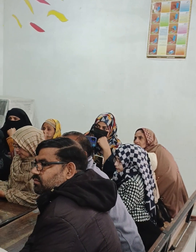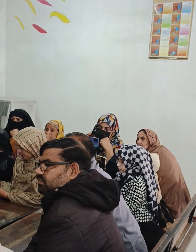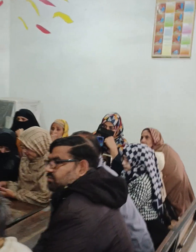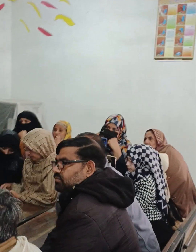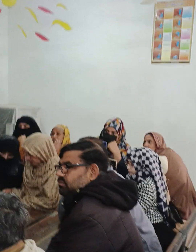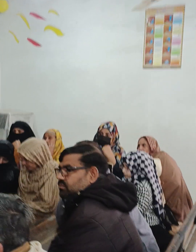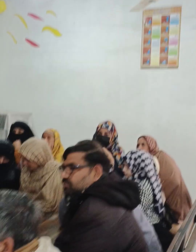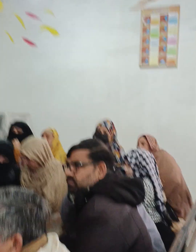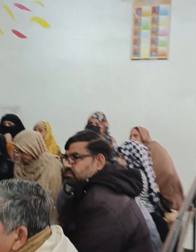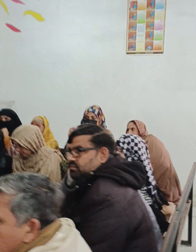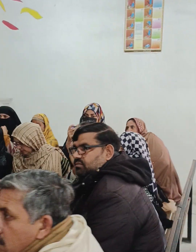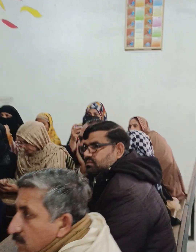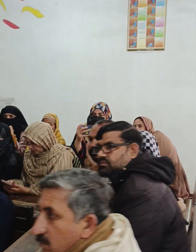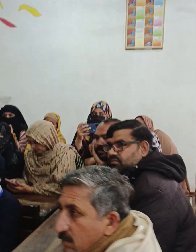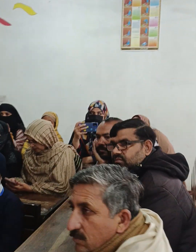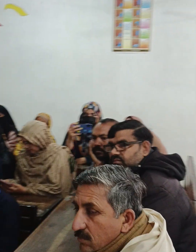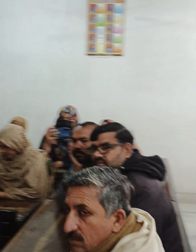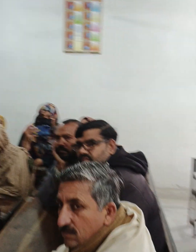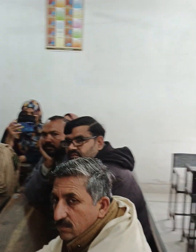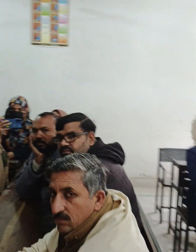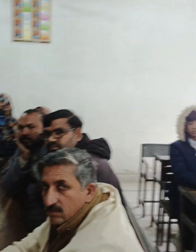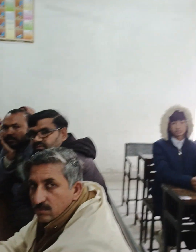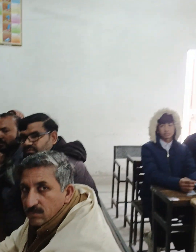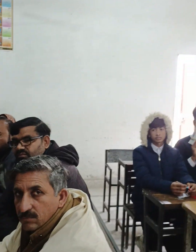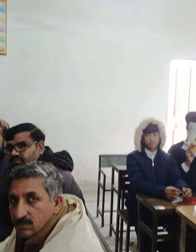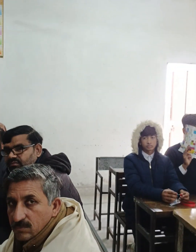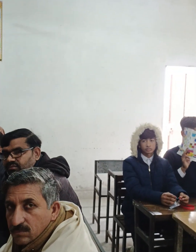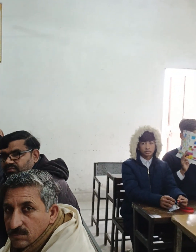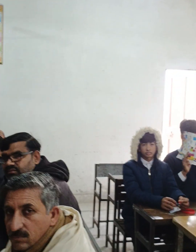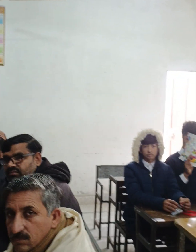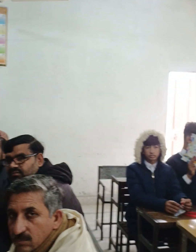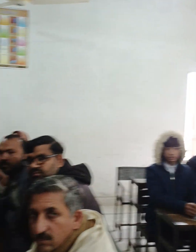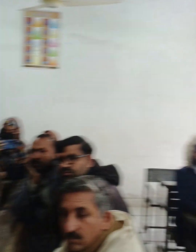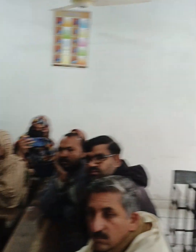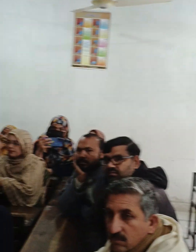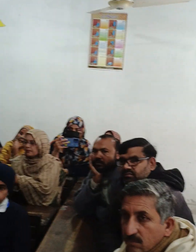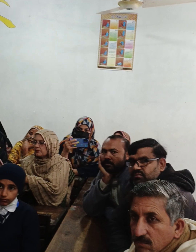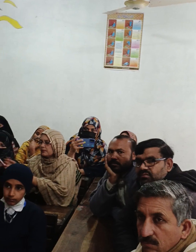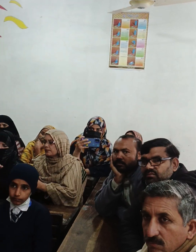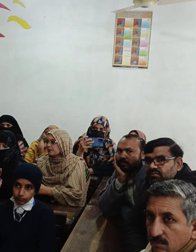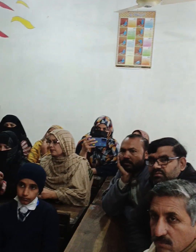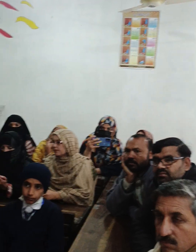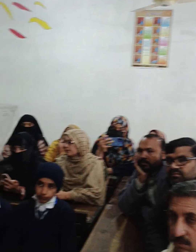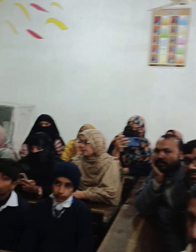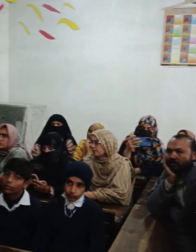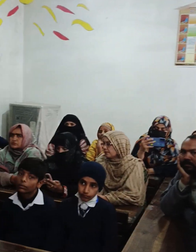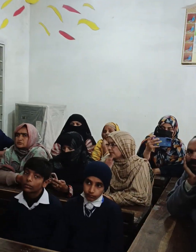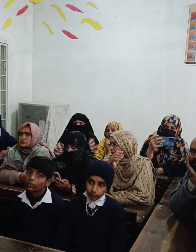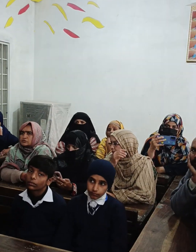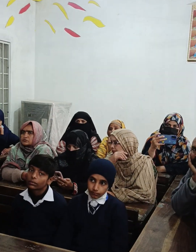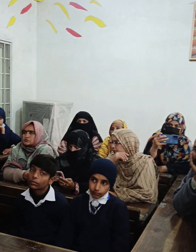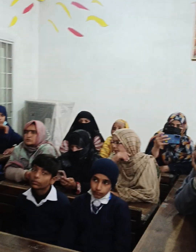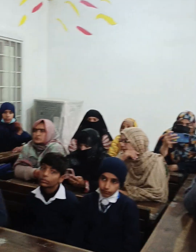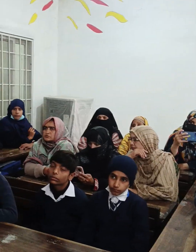ये इसके पीछे कोई ना कोई लॉजिक बनी हुई है। जैसे मैंने स्कूल का बताया है कि स्कूल का इशारा, क्योंकि स्कूल एस से शुरू होता